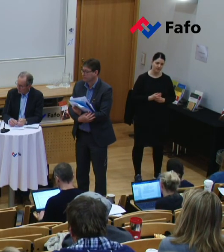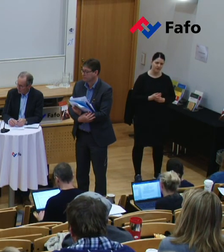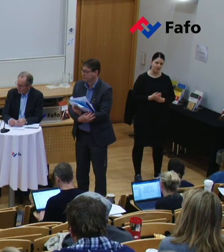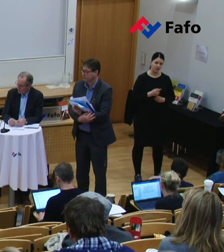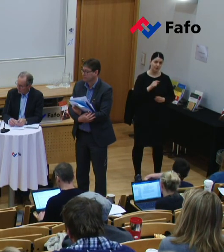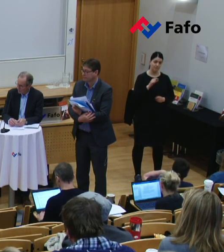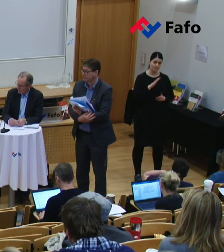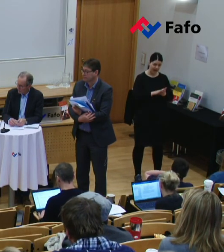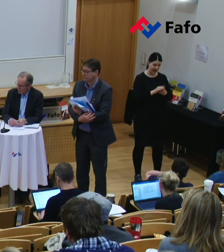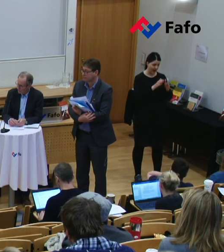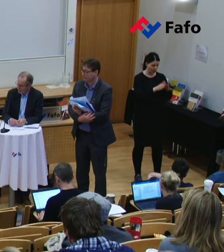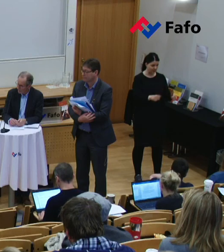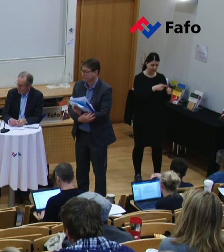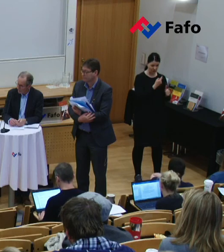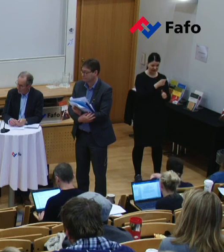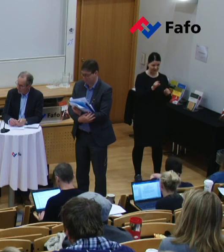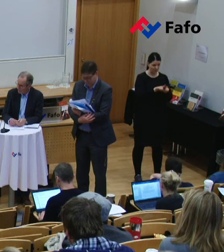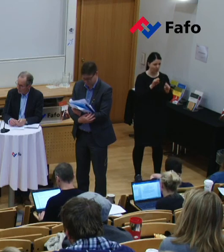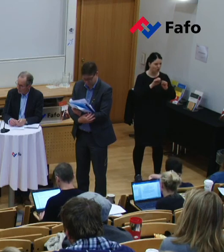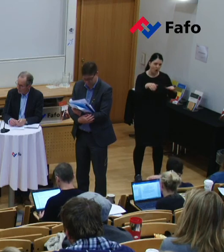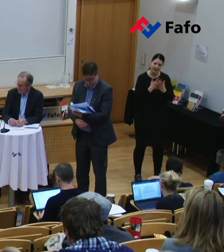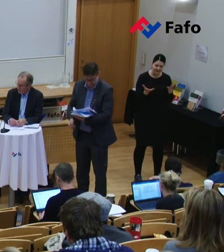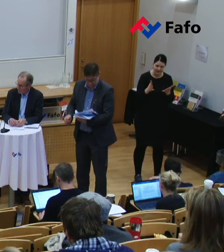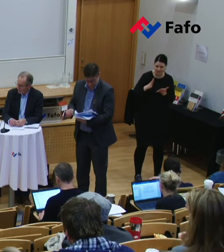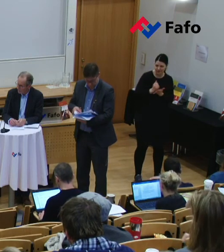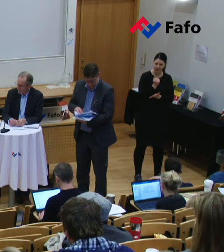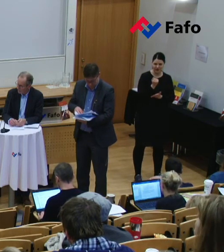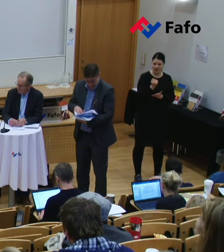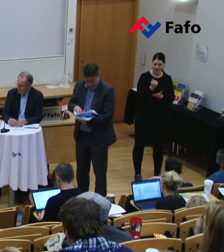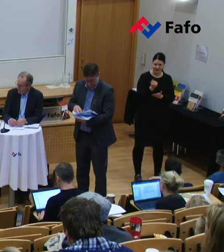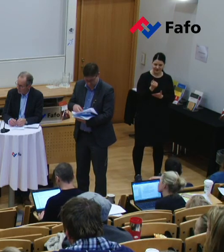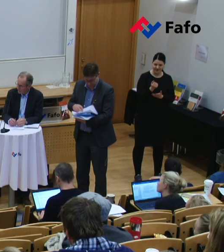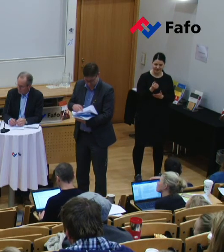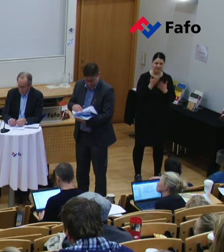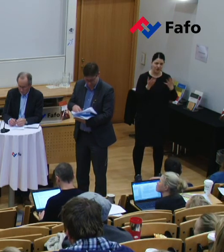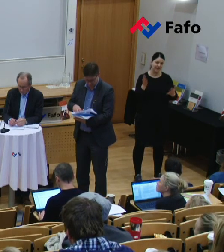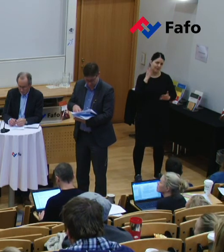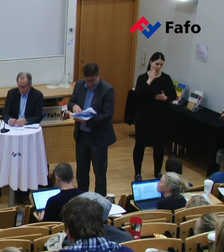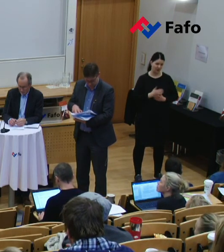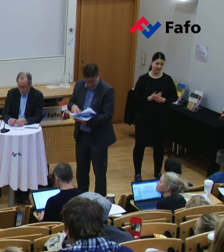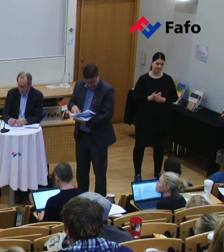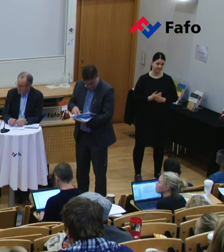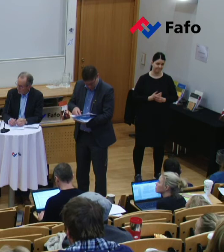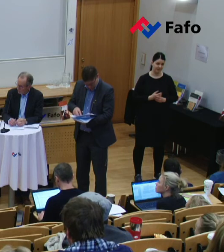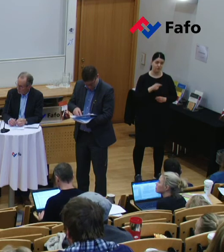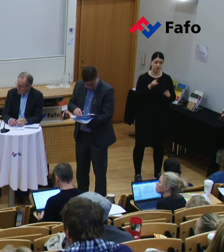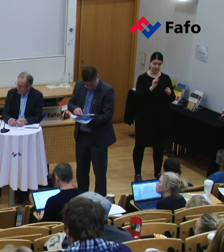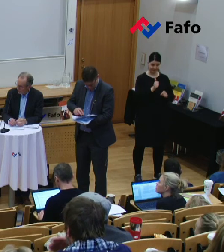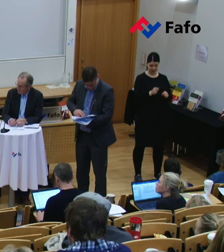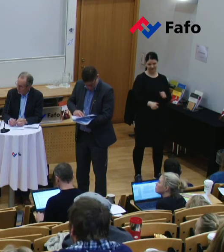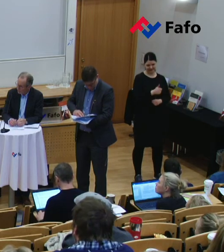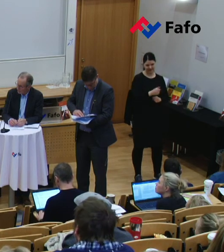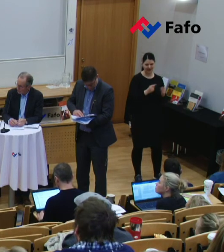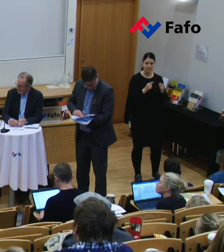når med Housing First, det de som ikke greier å nyttiggjøre seg de ordinære boligene. Så sånn ser det viktig.